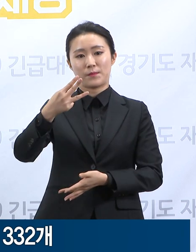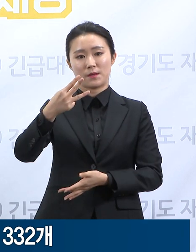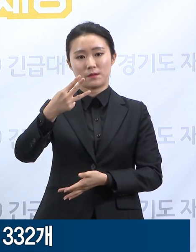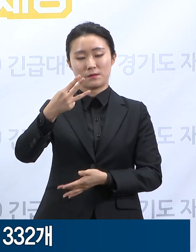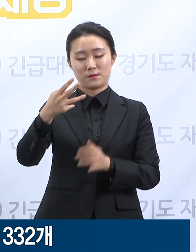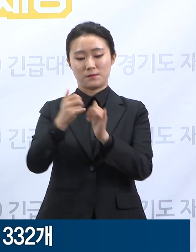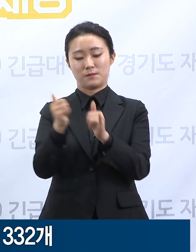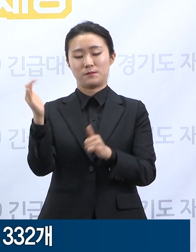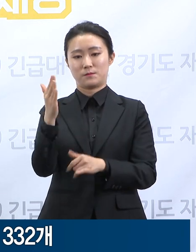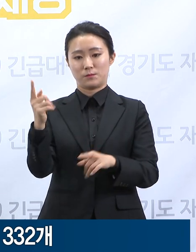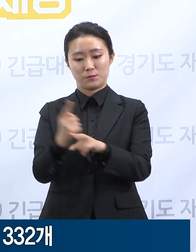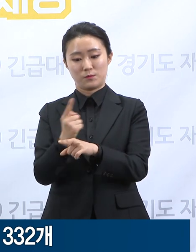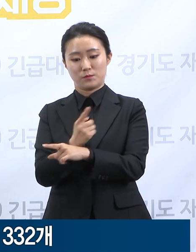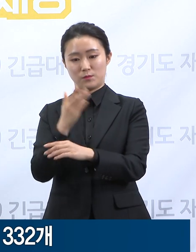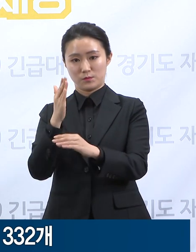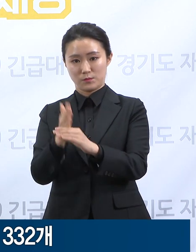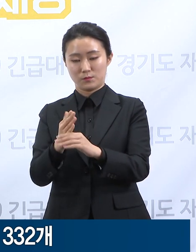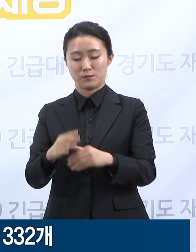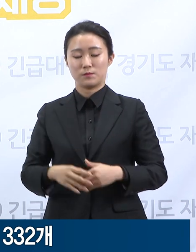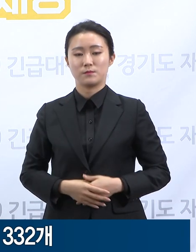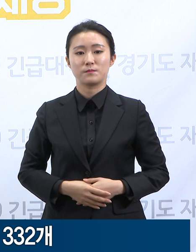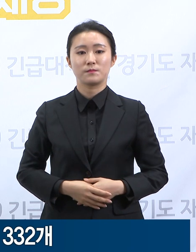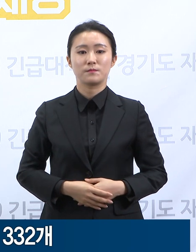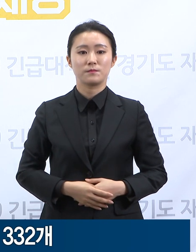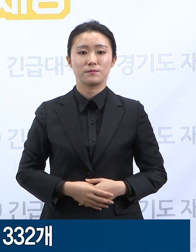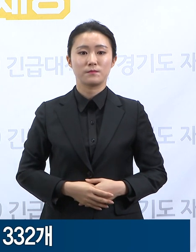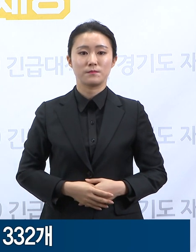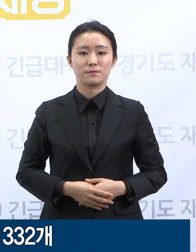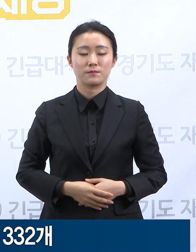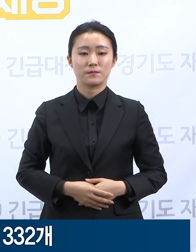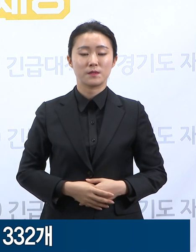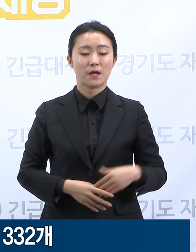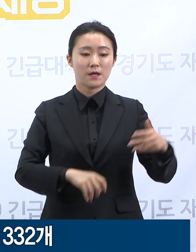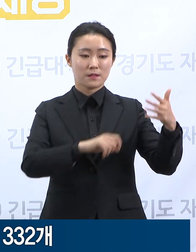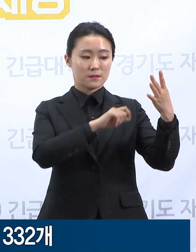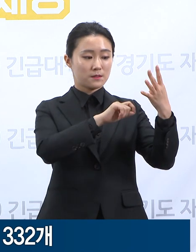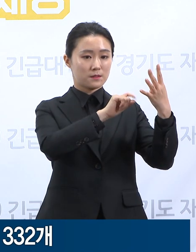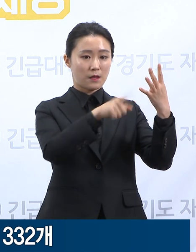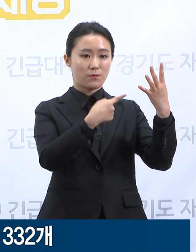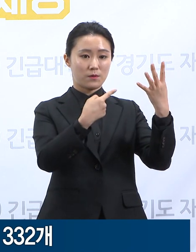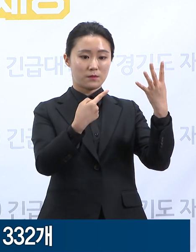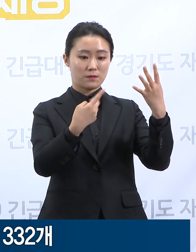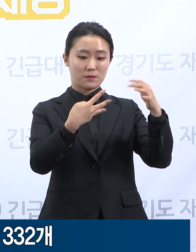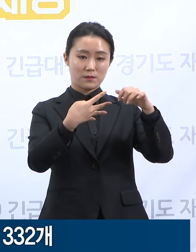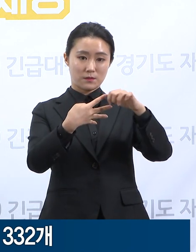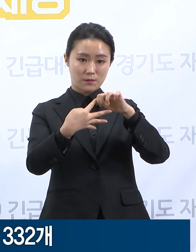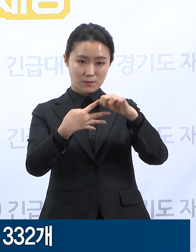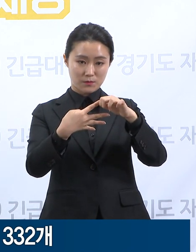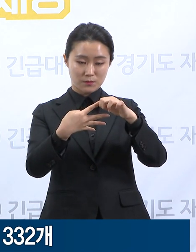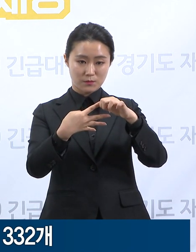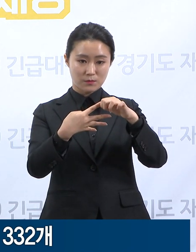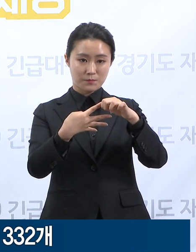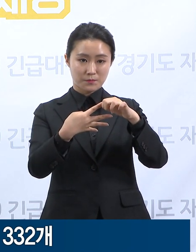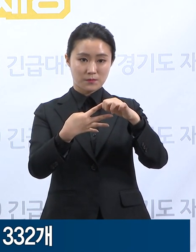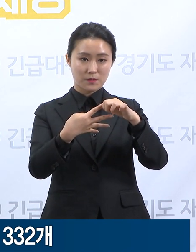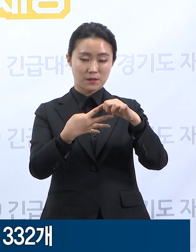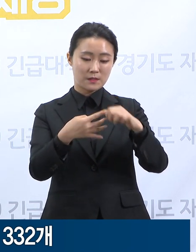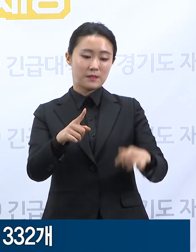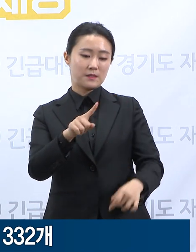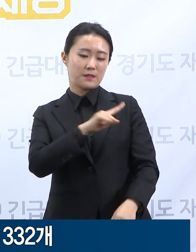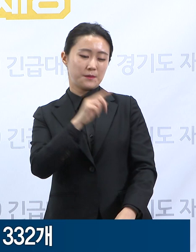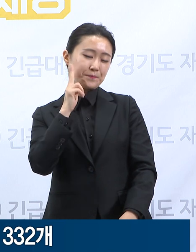369명의 확진자가 도내 격리 생활 중입니다. 이는 4월 첫째 주 경기도 유행 정점 시 423명